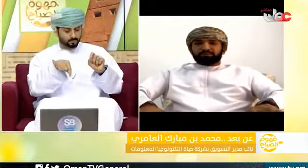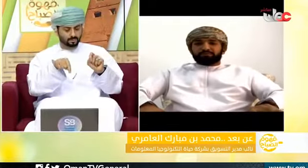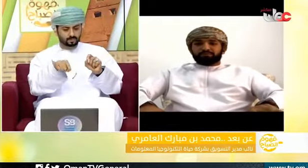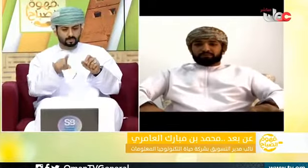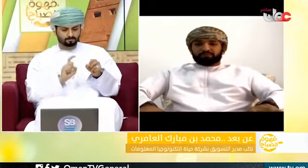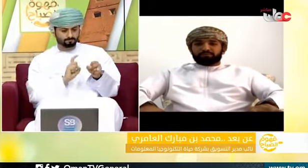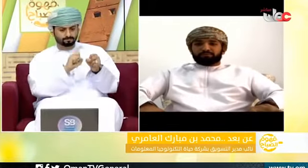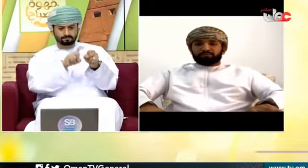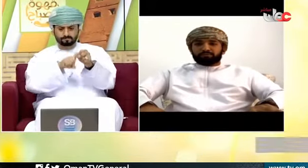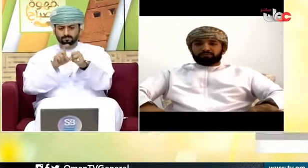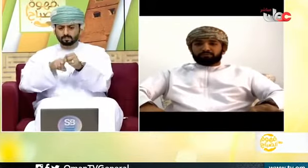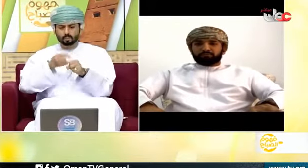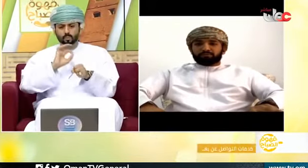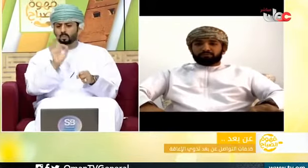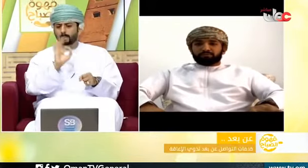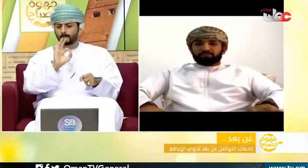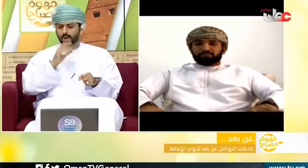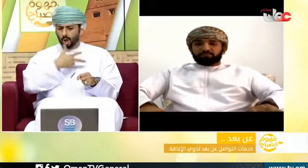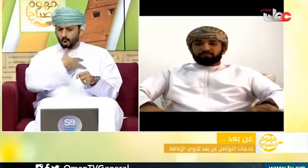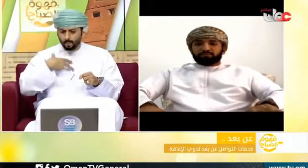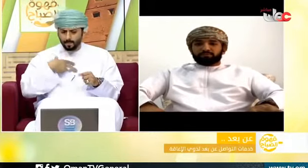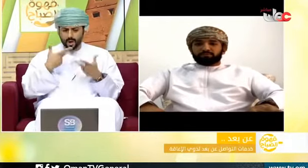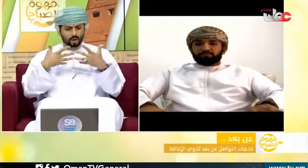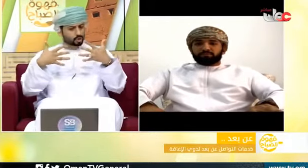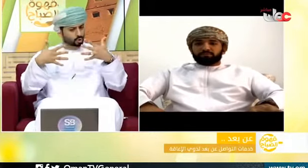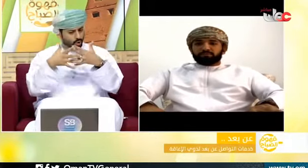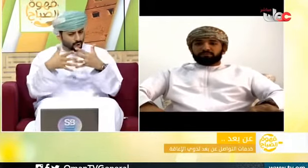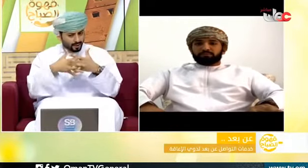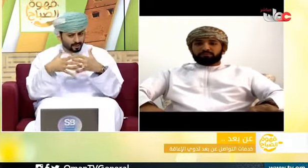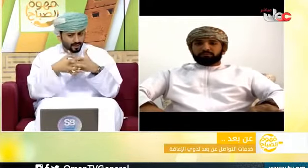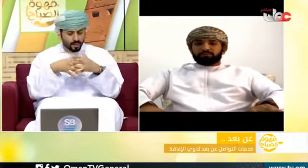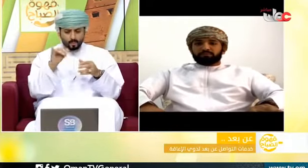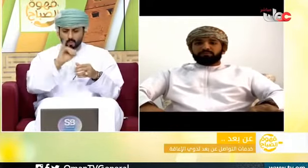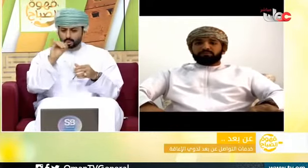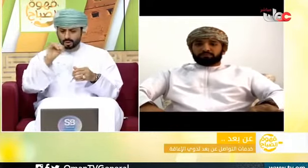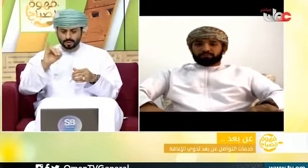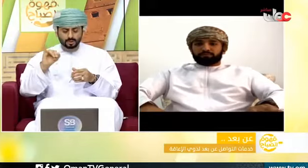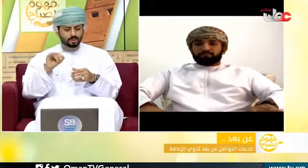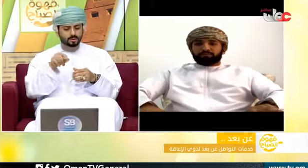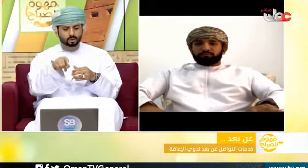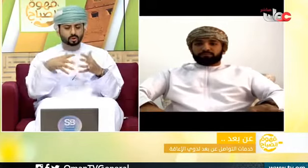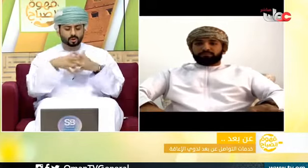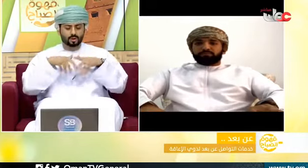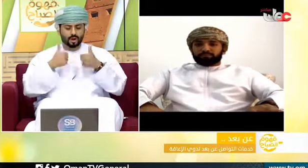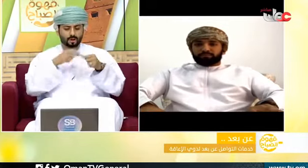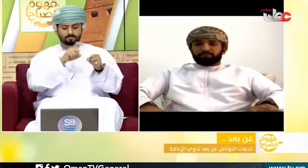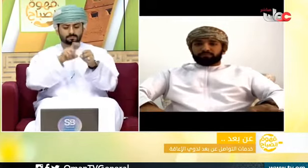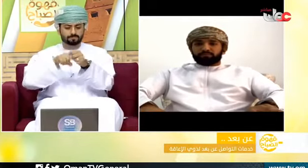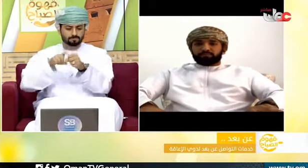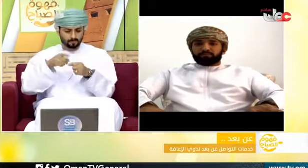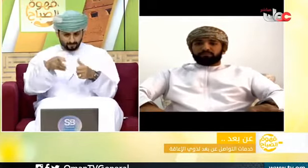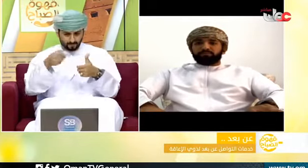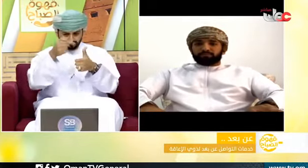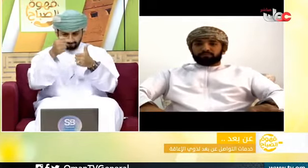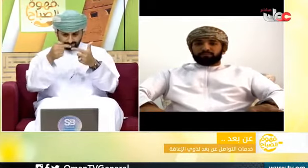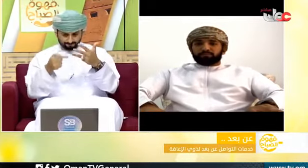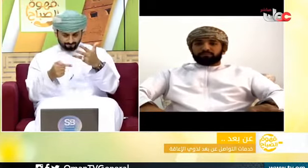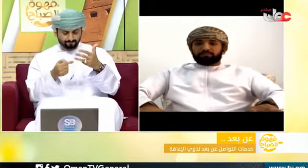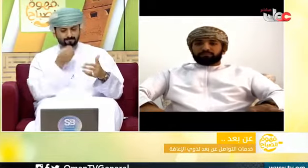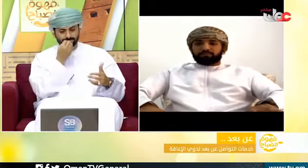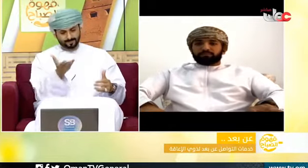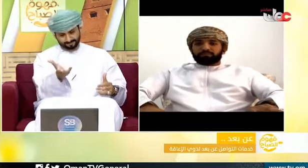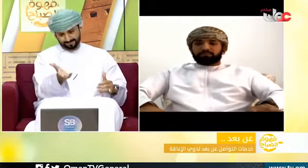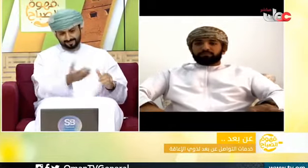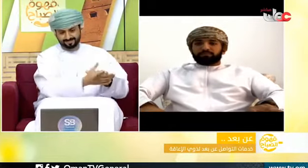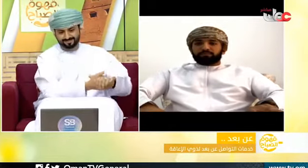بالنسبة لفيروس كورونا، هناك تعاون من الجهات الحكومية، من القطاع الخاص، من المؤسسات، هناك تعاون